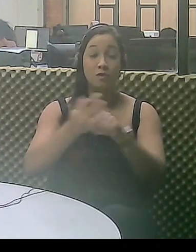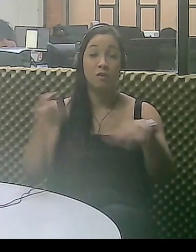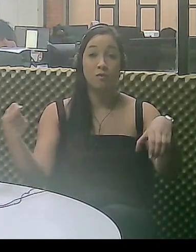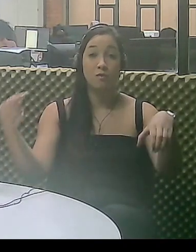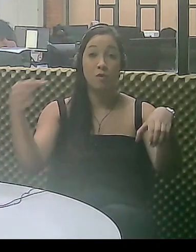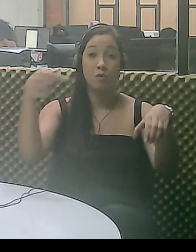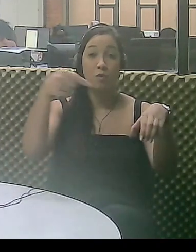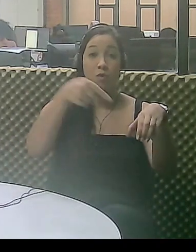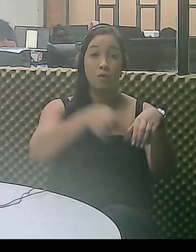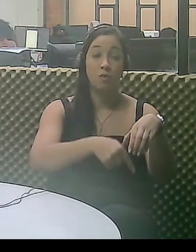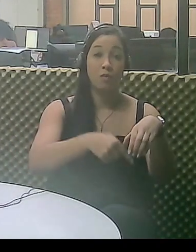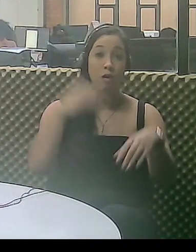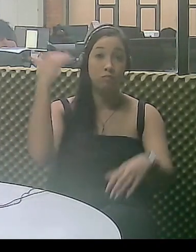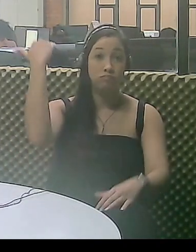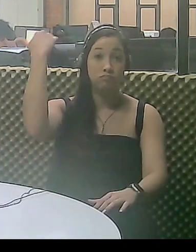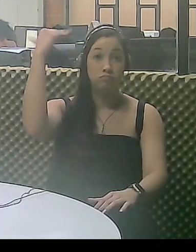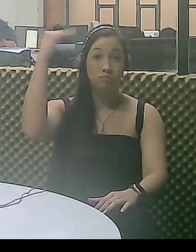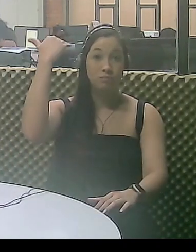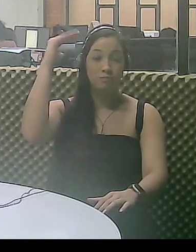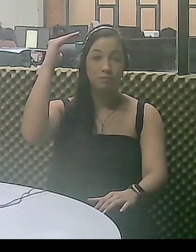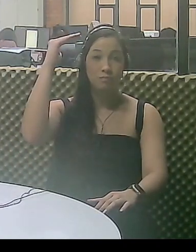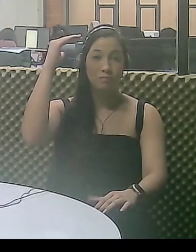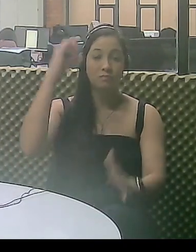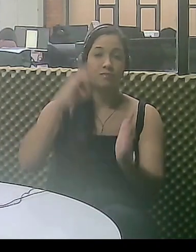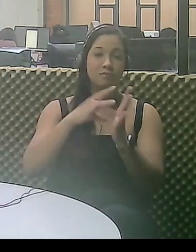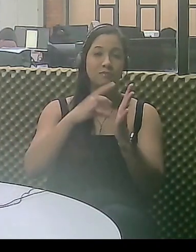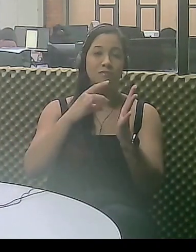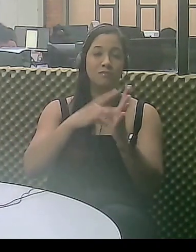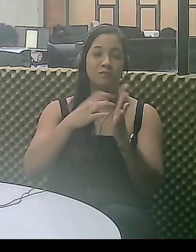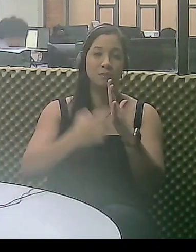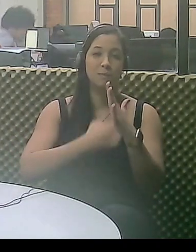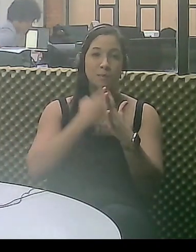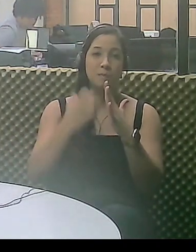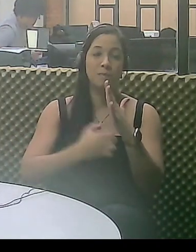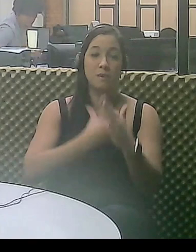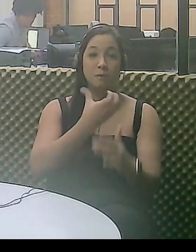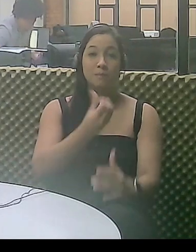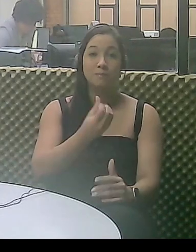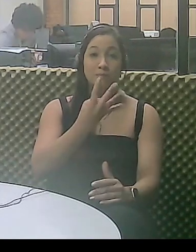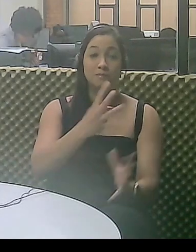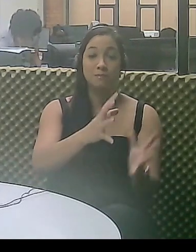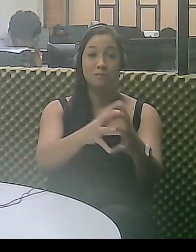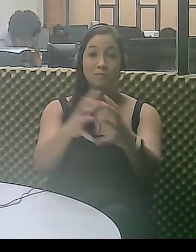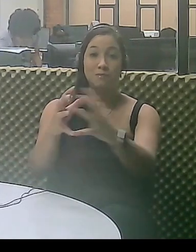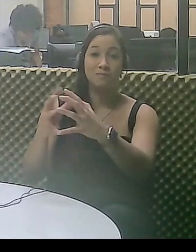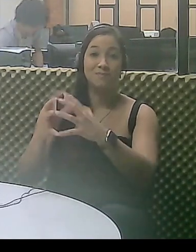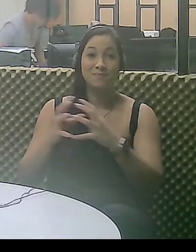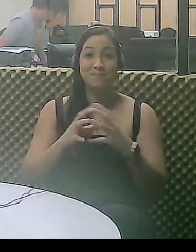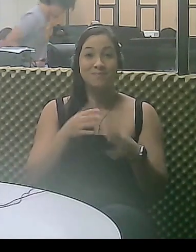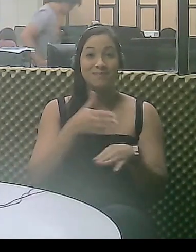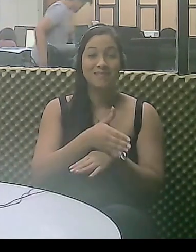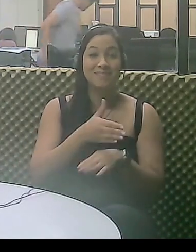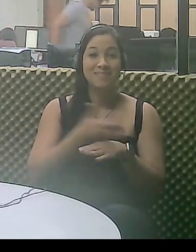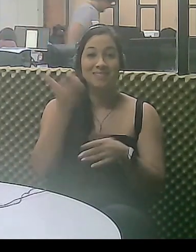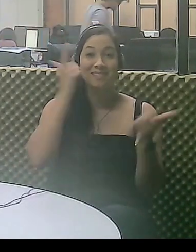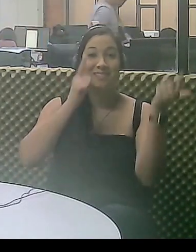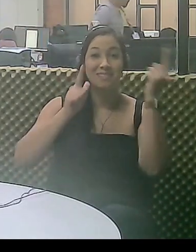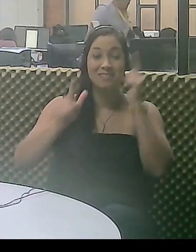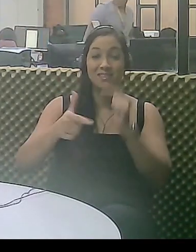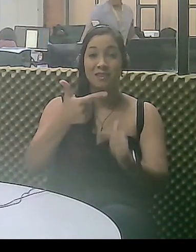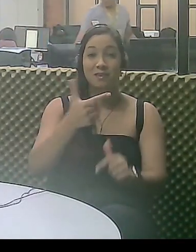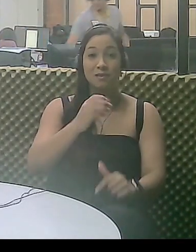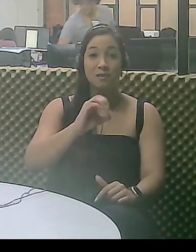Campo Adulto. O Baluarte Vidros levou a melhor entre as 64 equipes participantes e conquistou o título